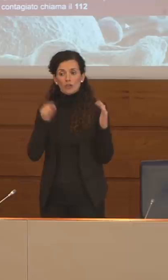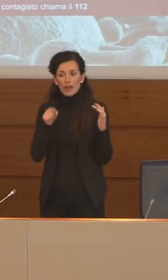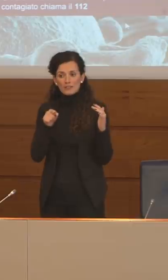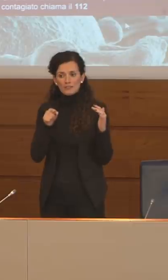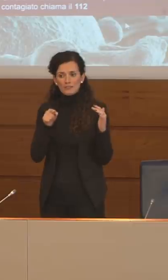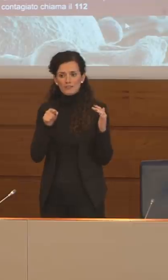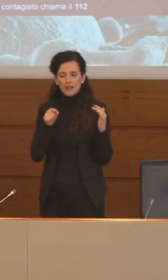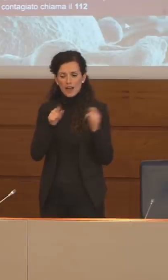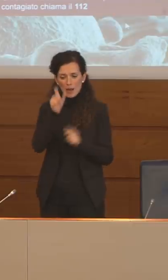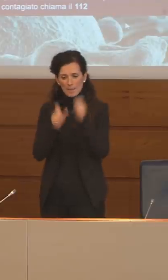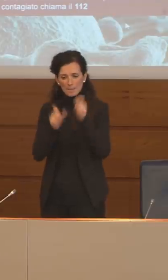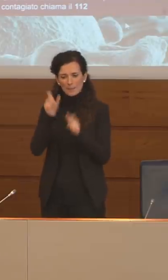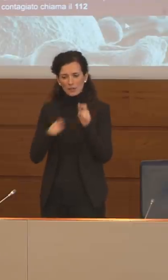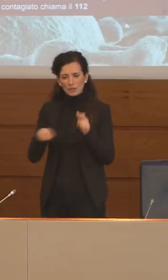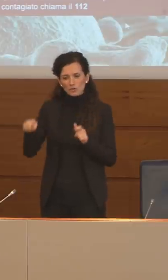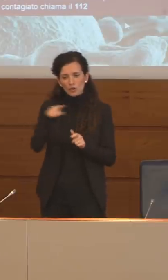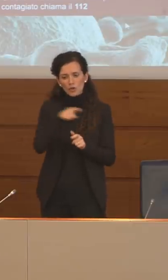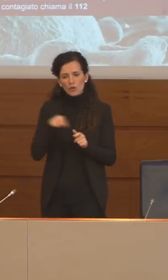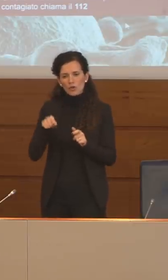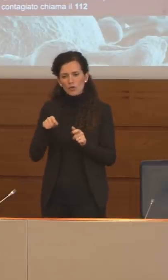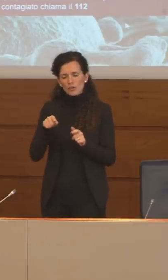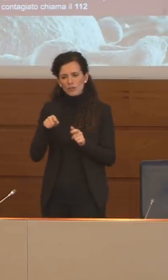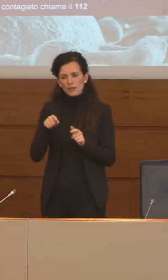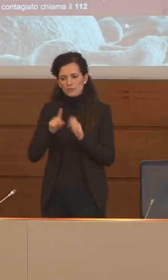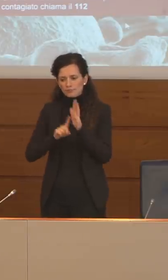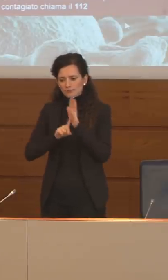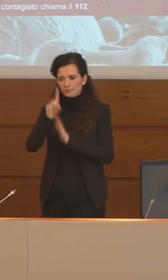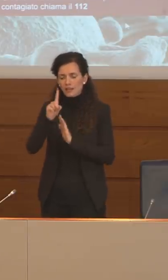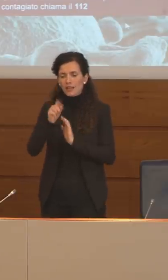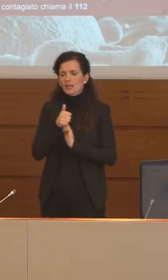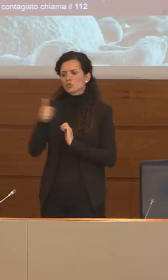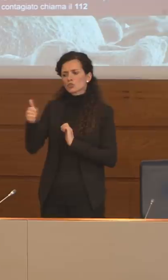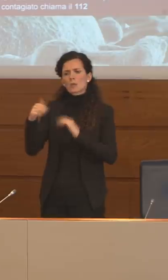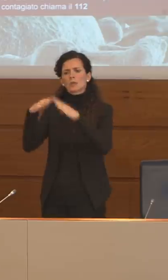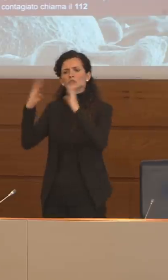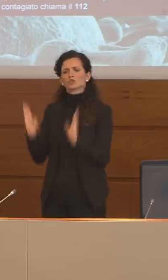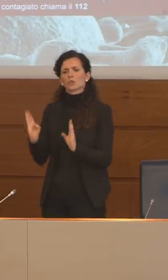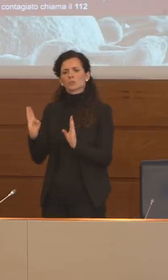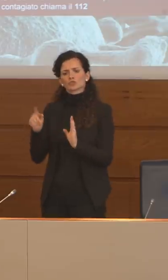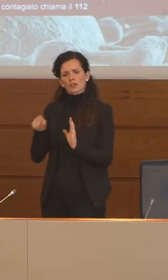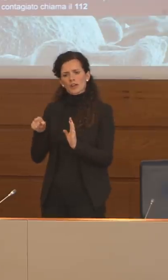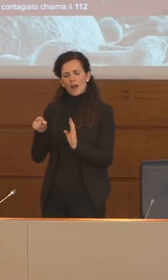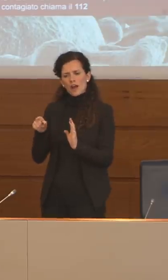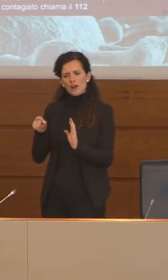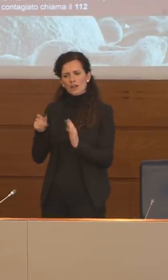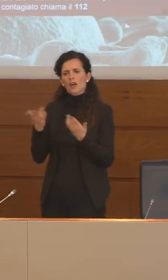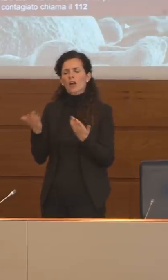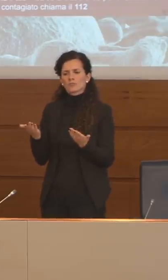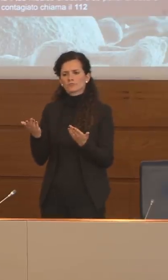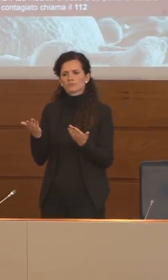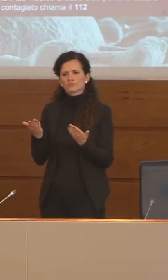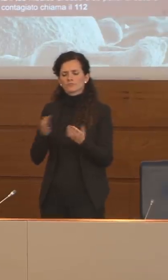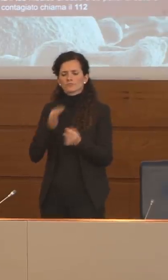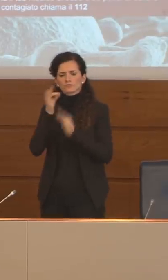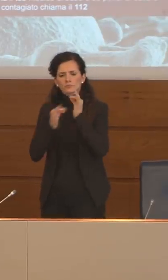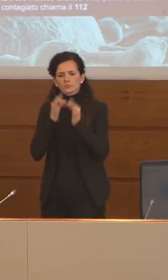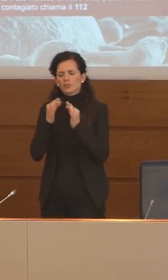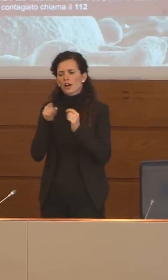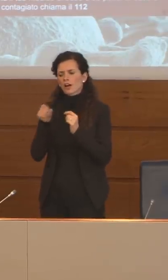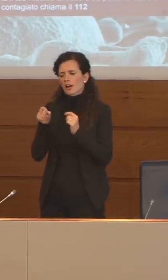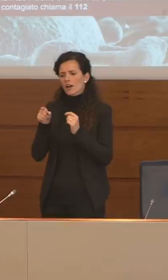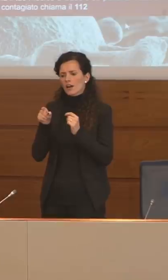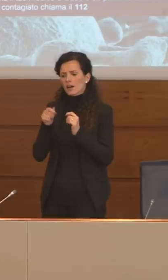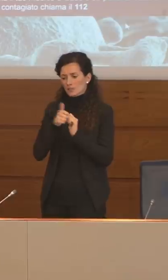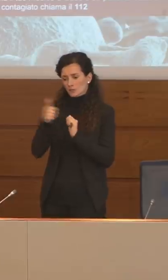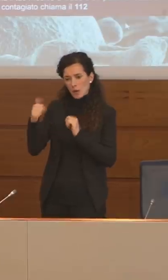persone risultano in isolamento domiciliare quindi sono in una condizione di e